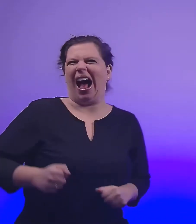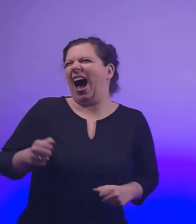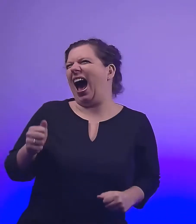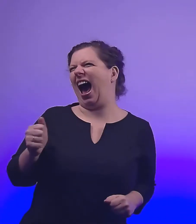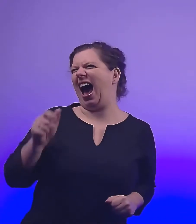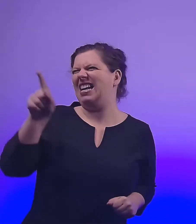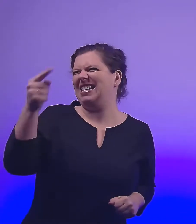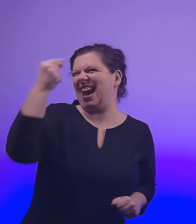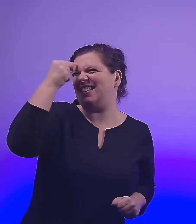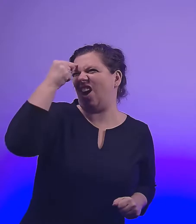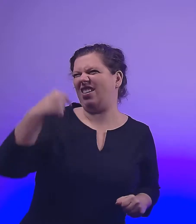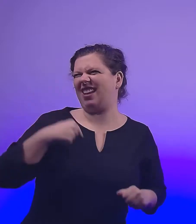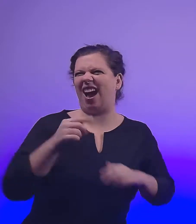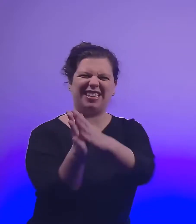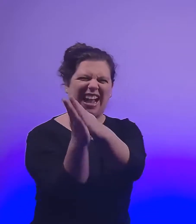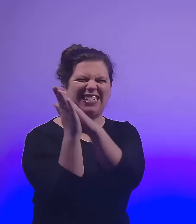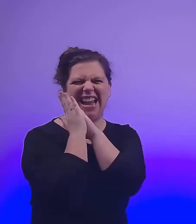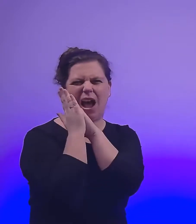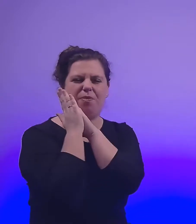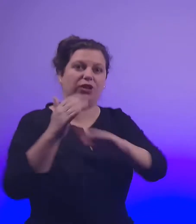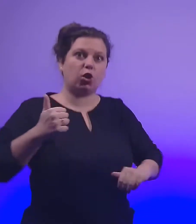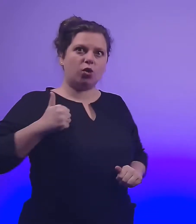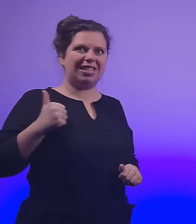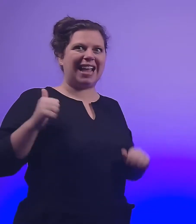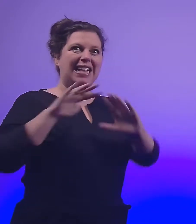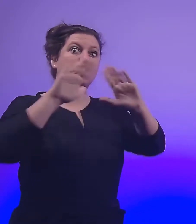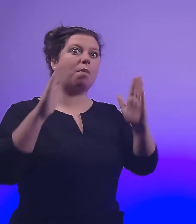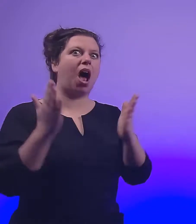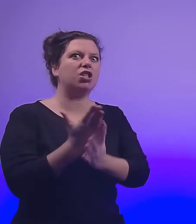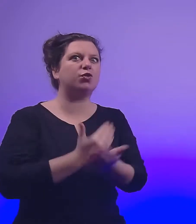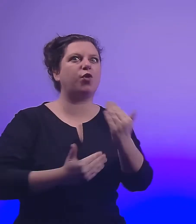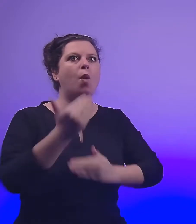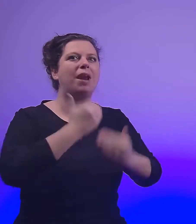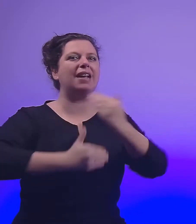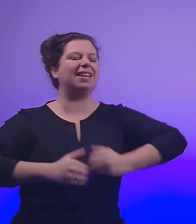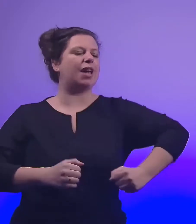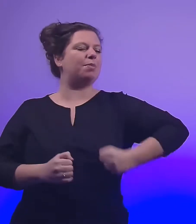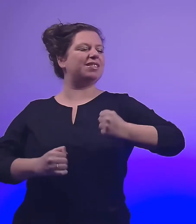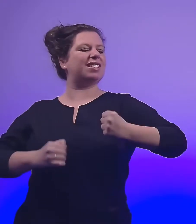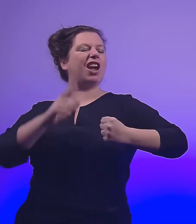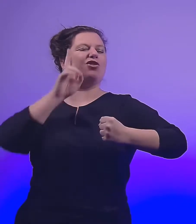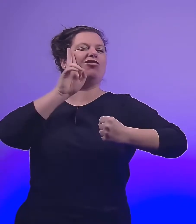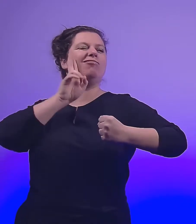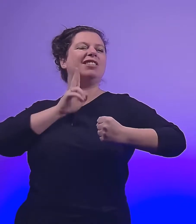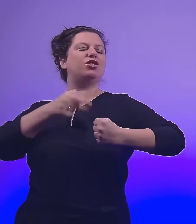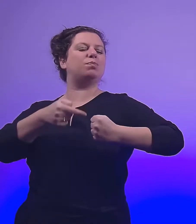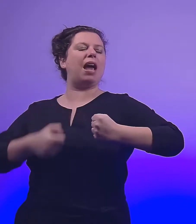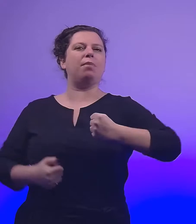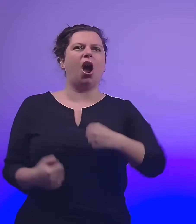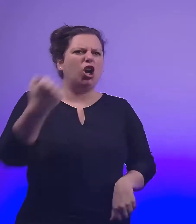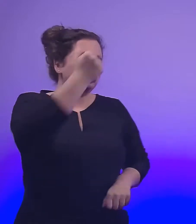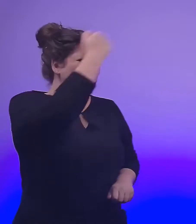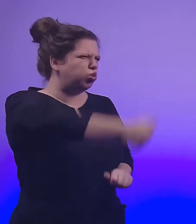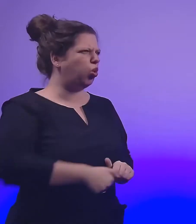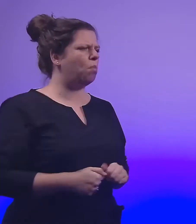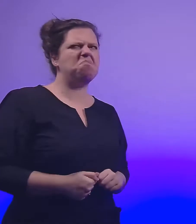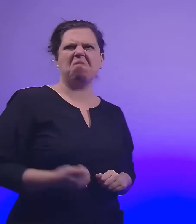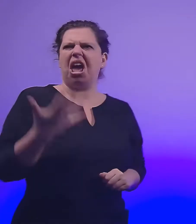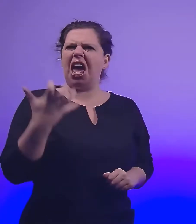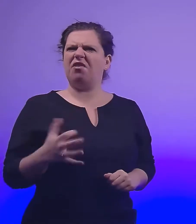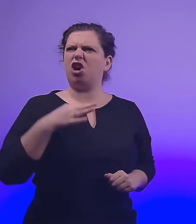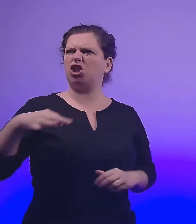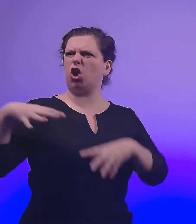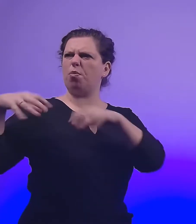Ik liet te slapen. Ja. Nou, soldaat is op alles voorbereid. Ik heb mijn schild gewoon netjes bij me. Nou, is echt stom. Ik wilde je terugpakken.